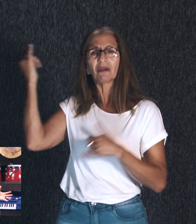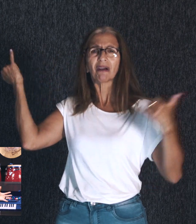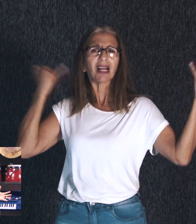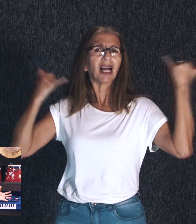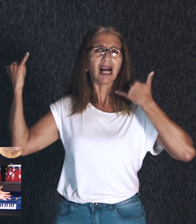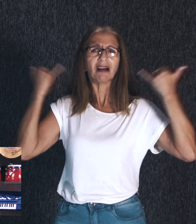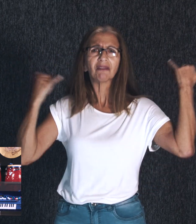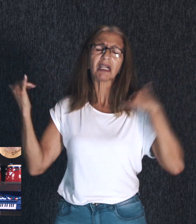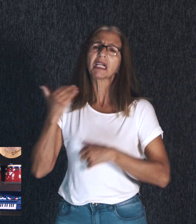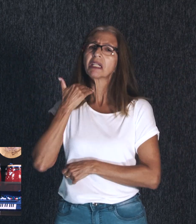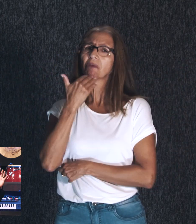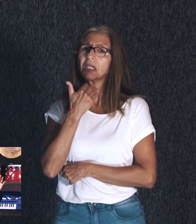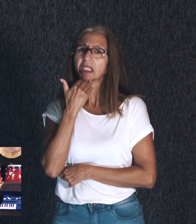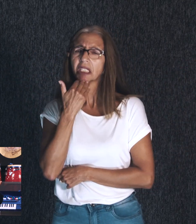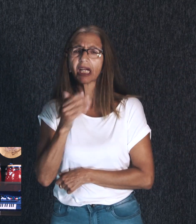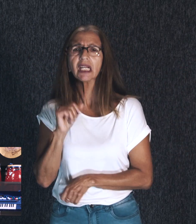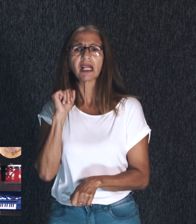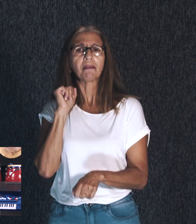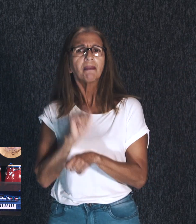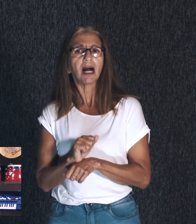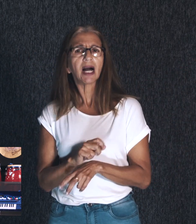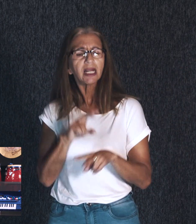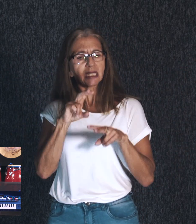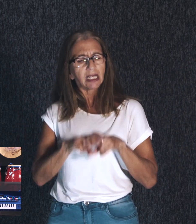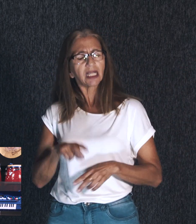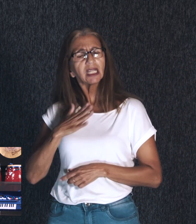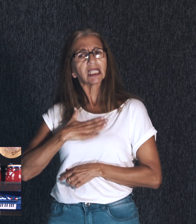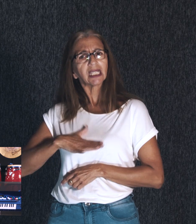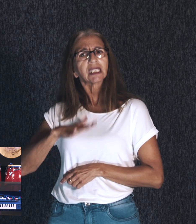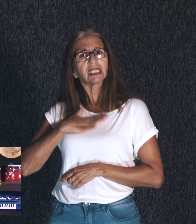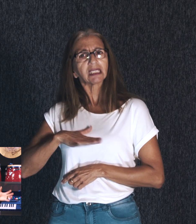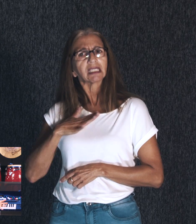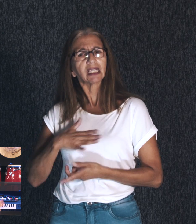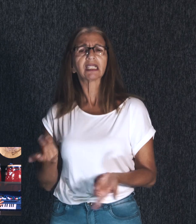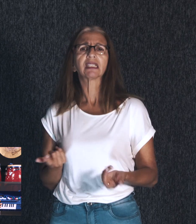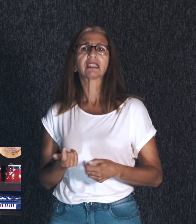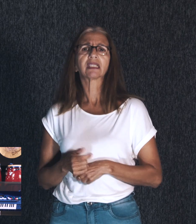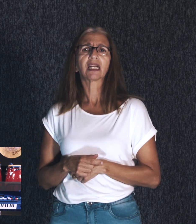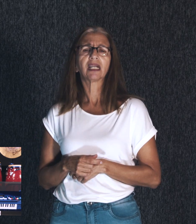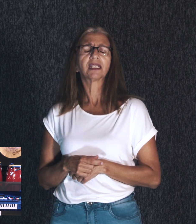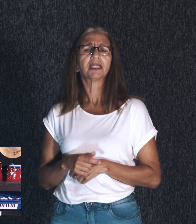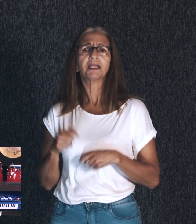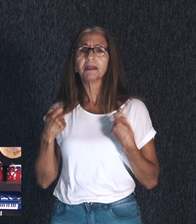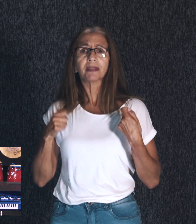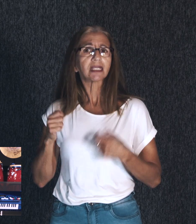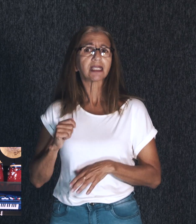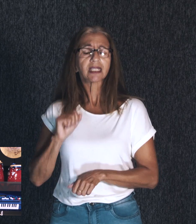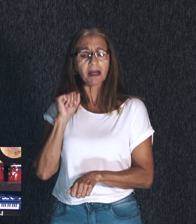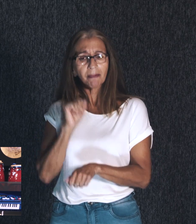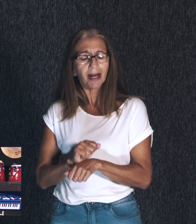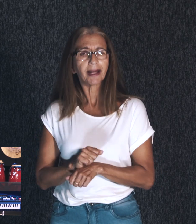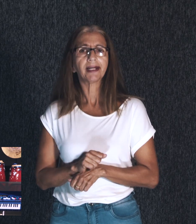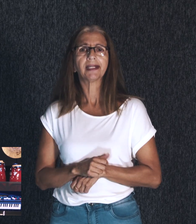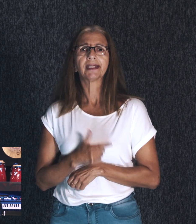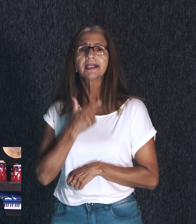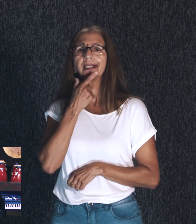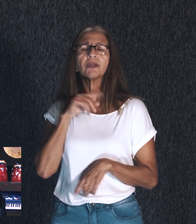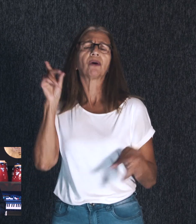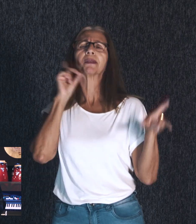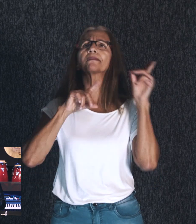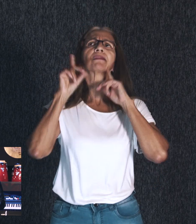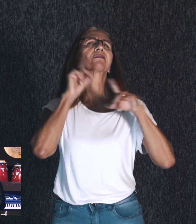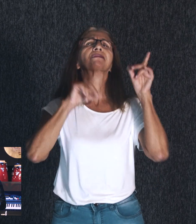Pare, descanse um pouco. Você não vai aguentar, não vai resolver. E aquele homem continuava, ele